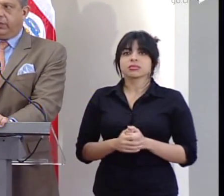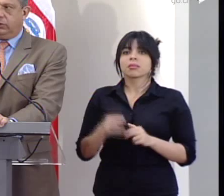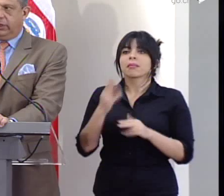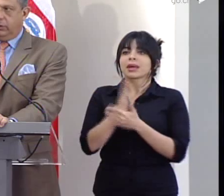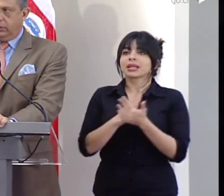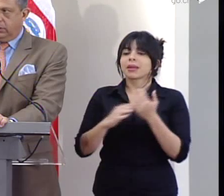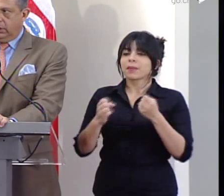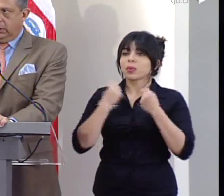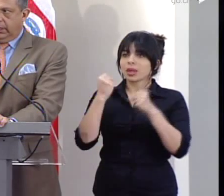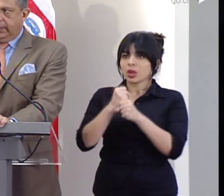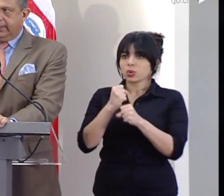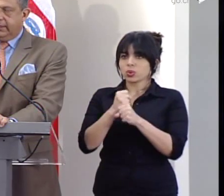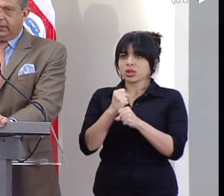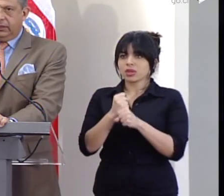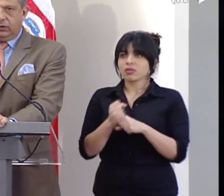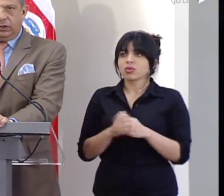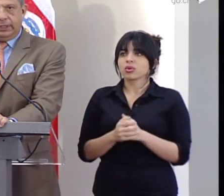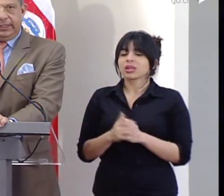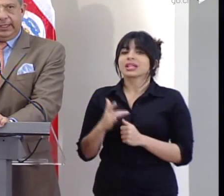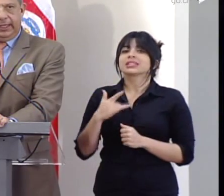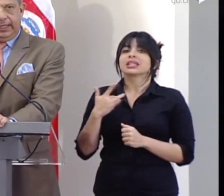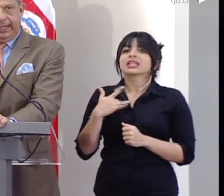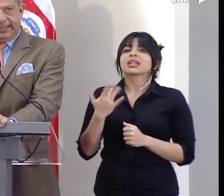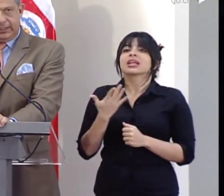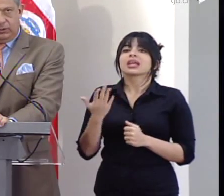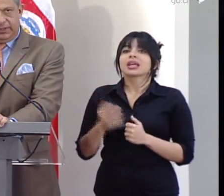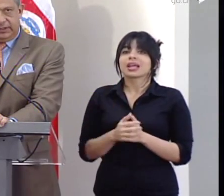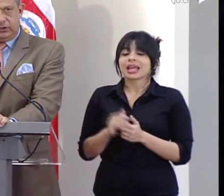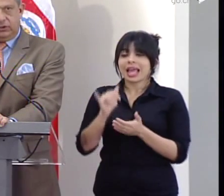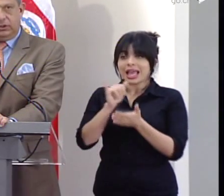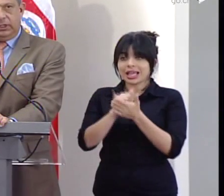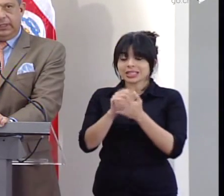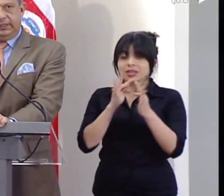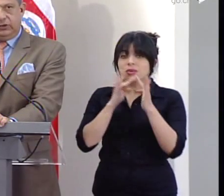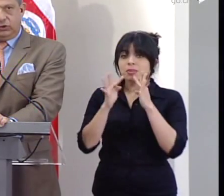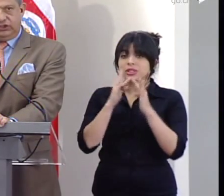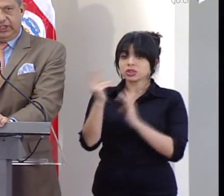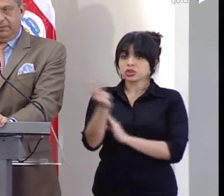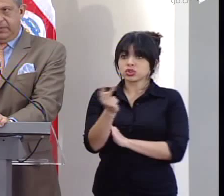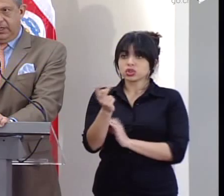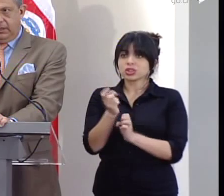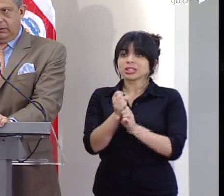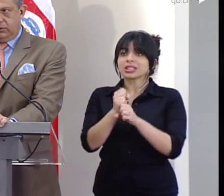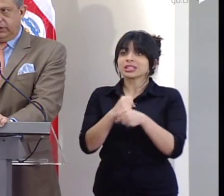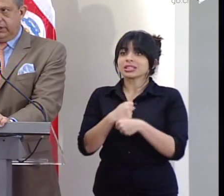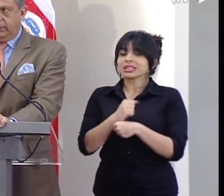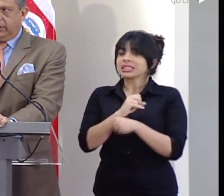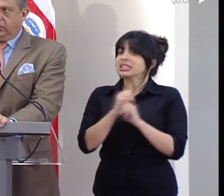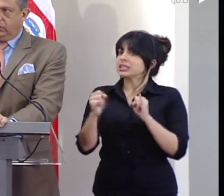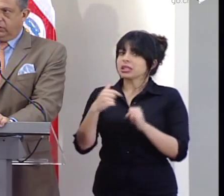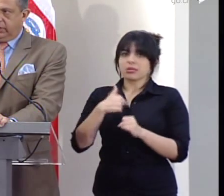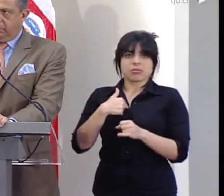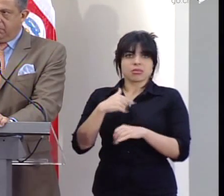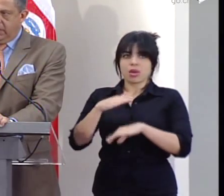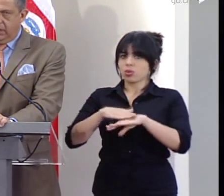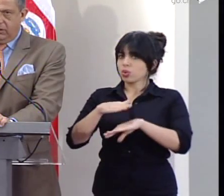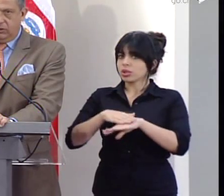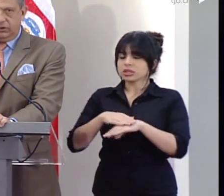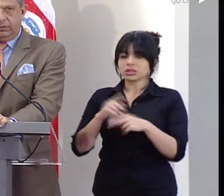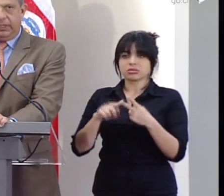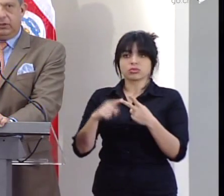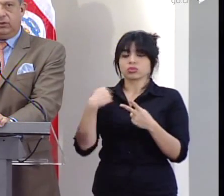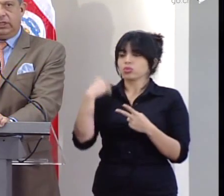del Poder Ejecutivo, en el sentido de que esa conversación se hizo sin mi consentimiento, sin